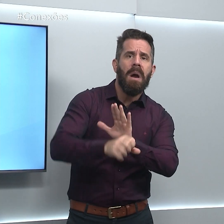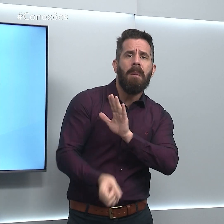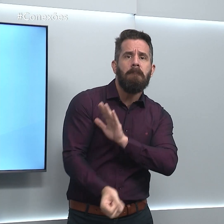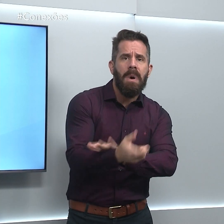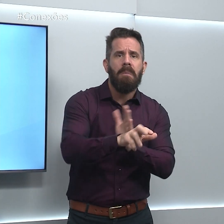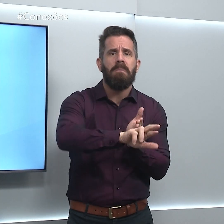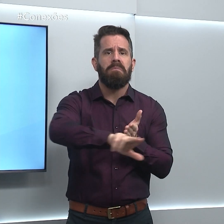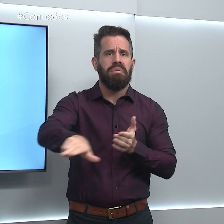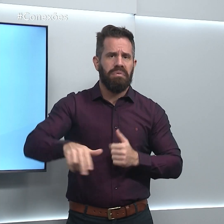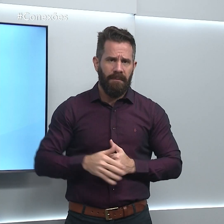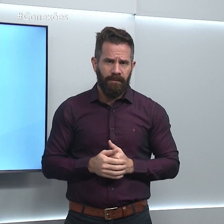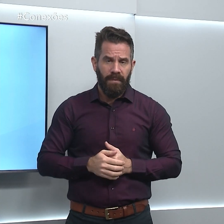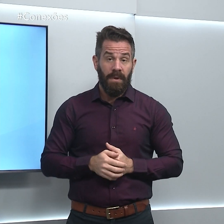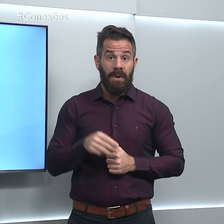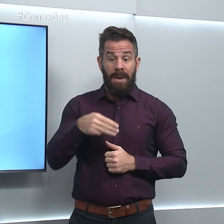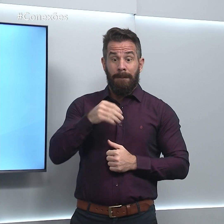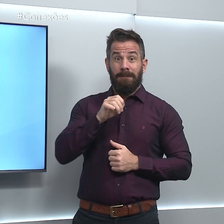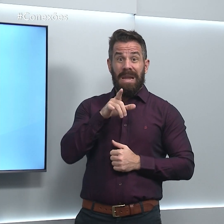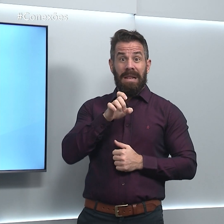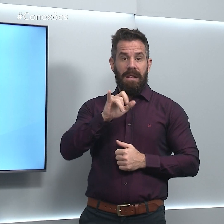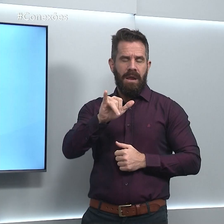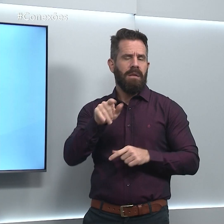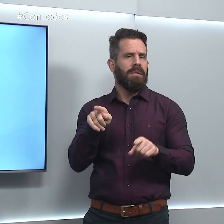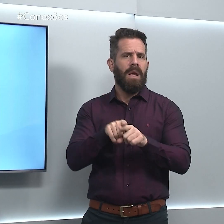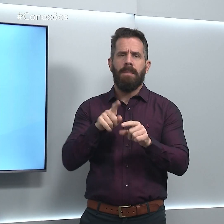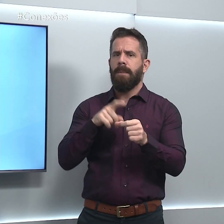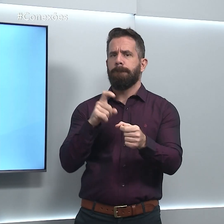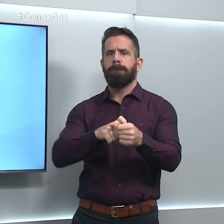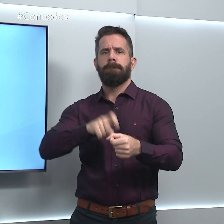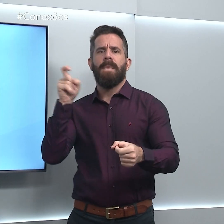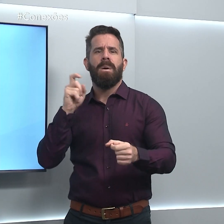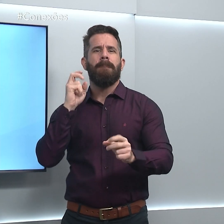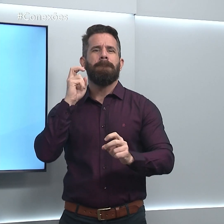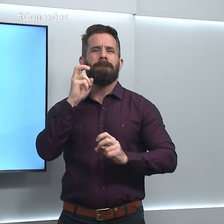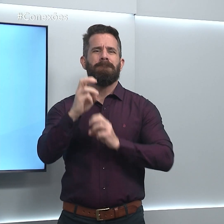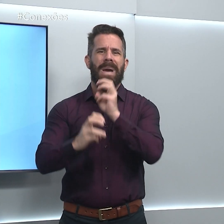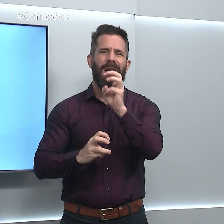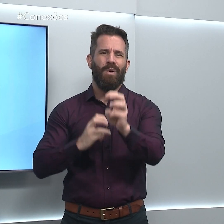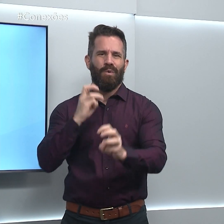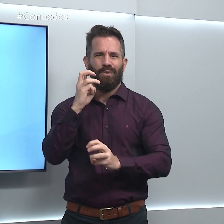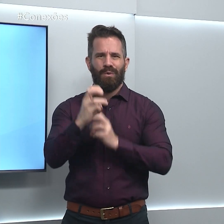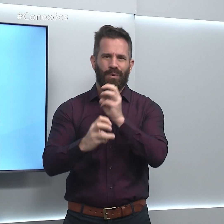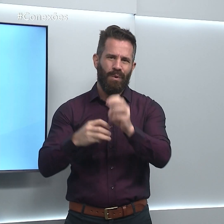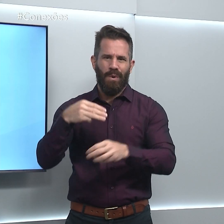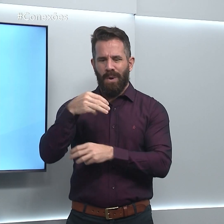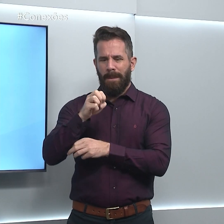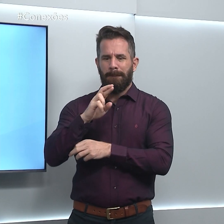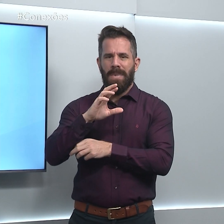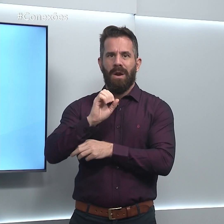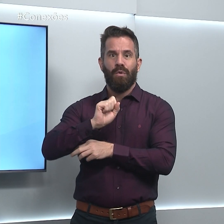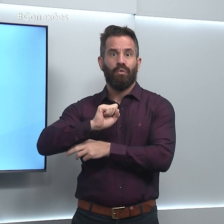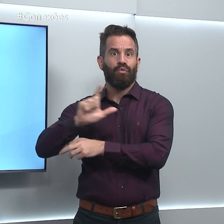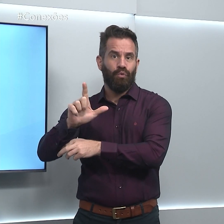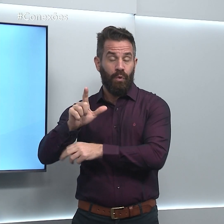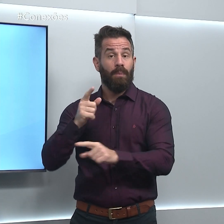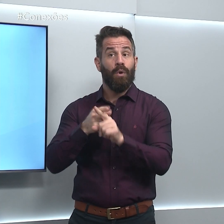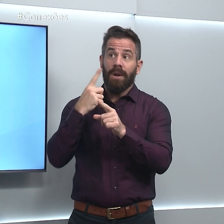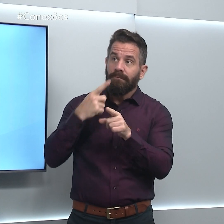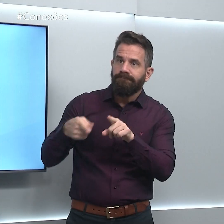cogita também sair do Mercosul, por uma aliança que ele tem com os Estados